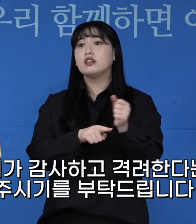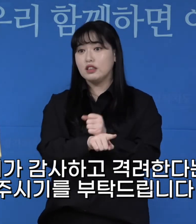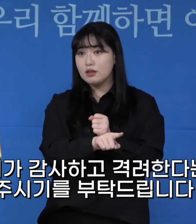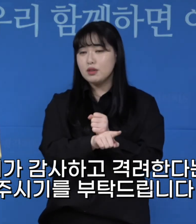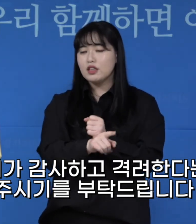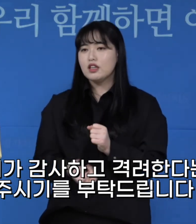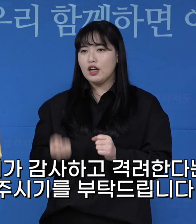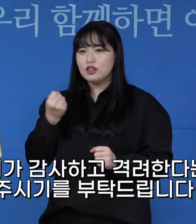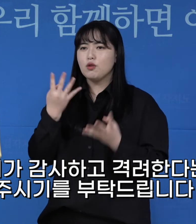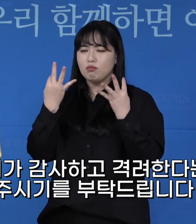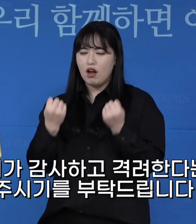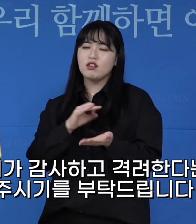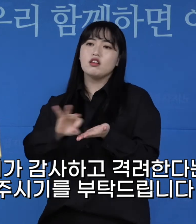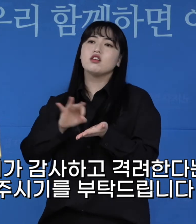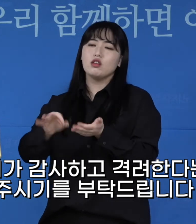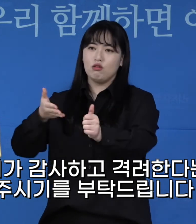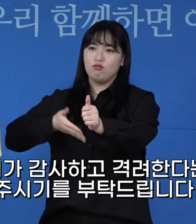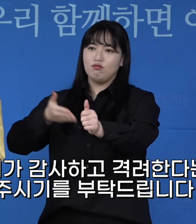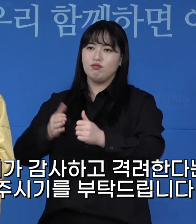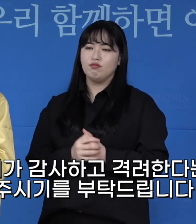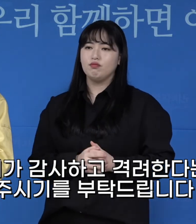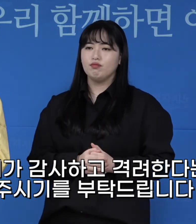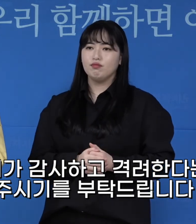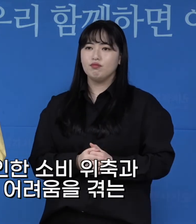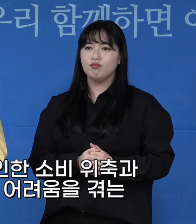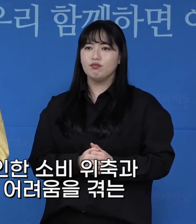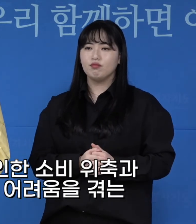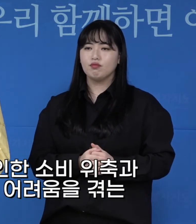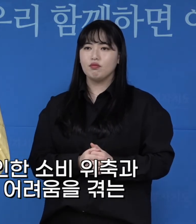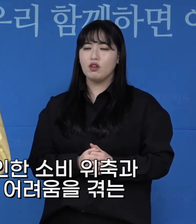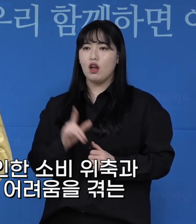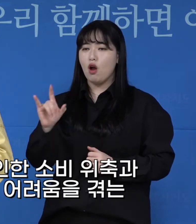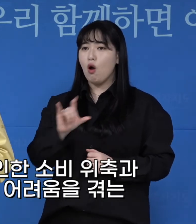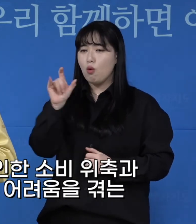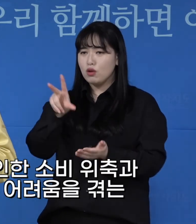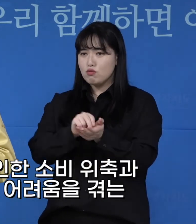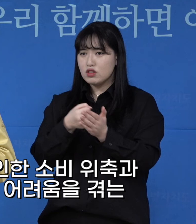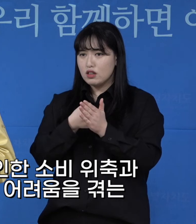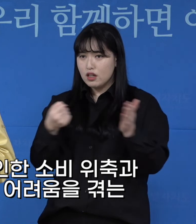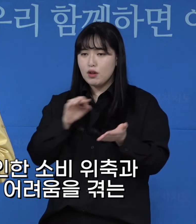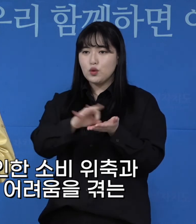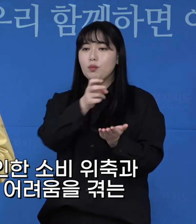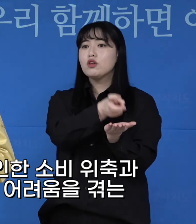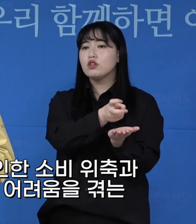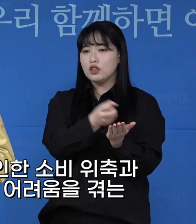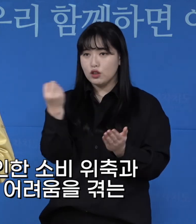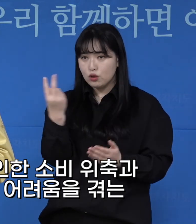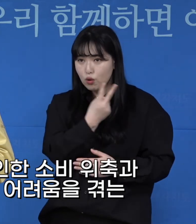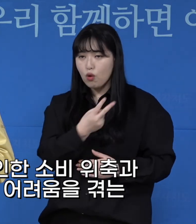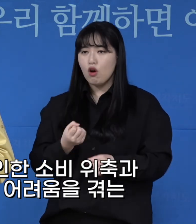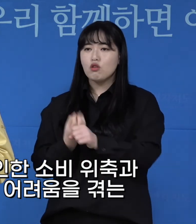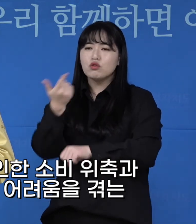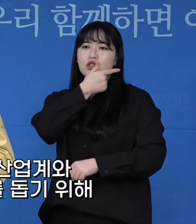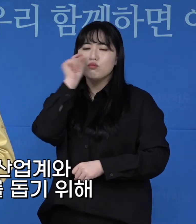많이 이용해 주시기를 부탁을 드리겠습니다. 코로나 사태로 인한 소비 위축과 수출